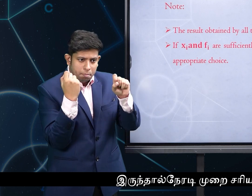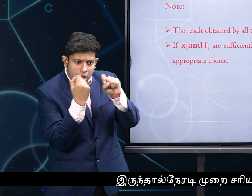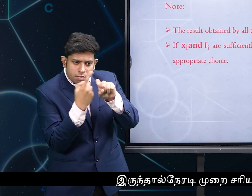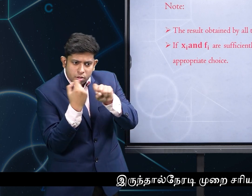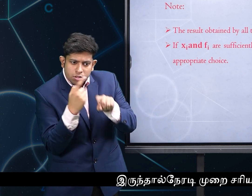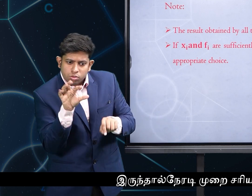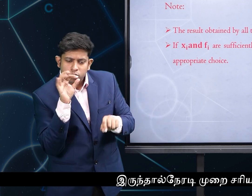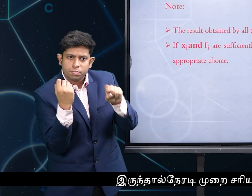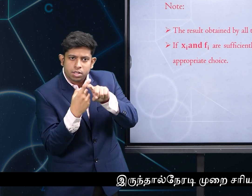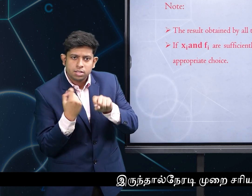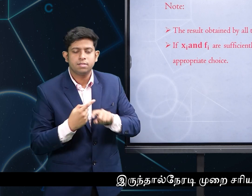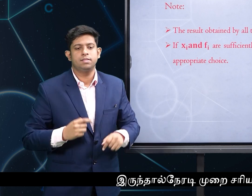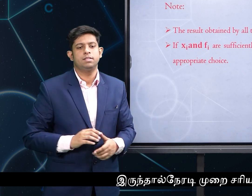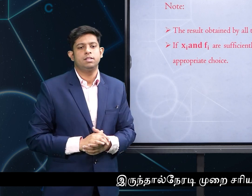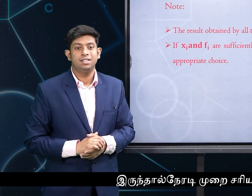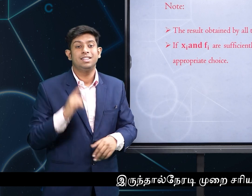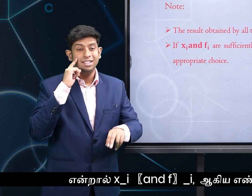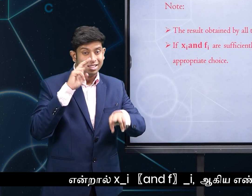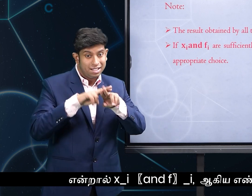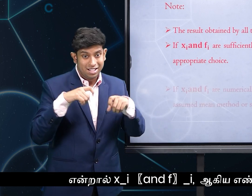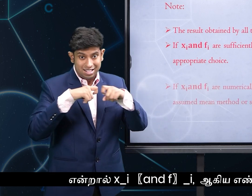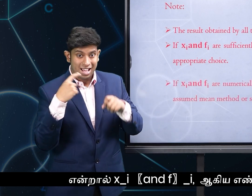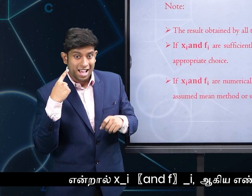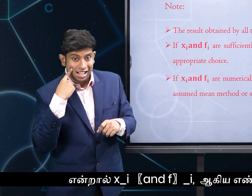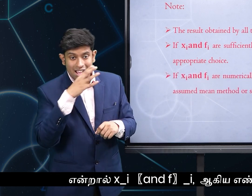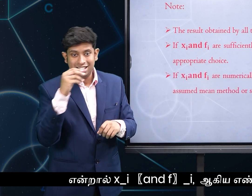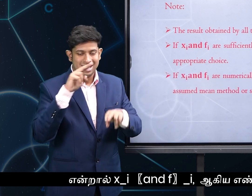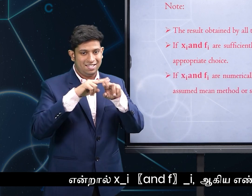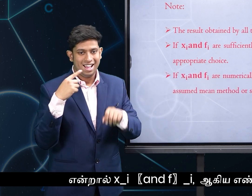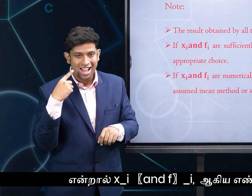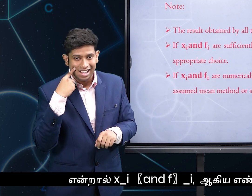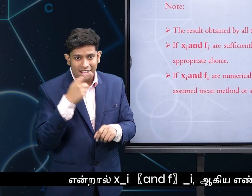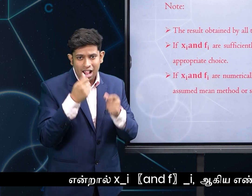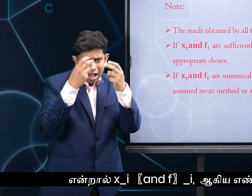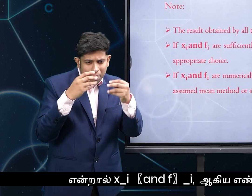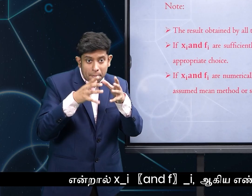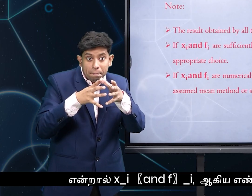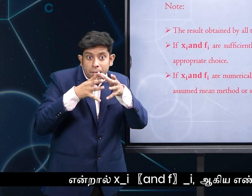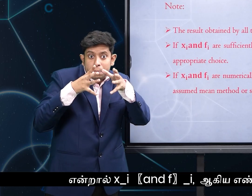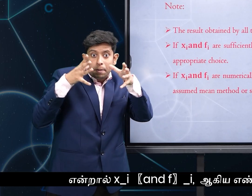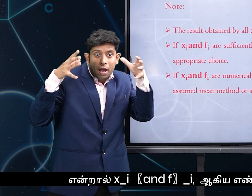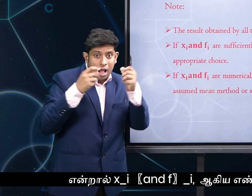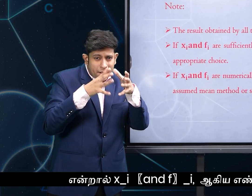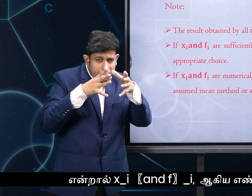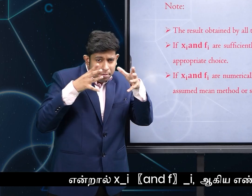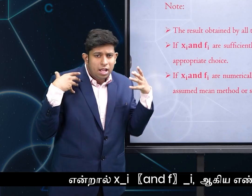முறை சரியான தேர்வாகும். என்றால் எக்ஸ் கீழ் இலக்க ஐ மற்றும் எஃப் கீழ் இலக்க ஐ